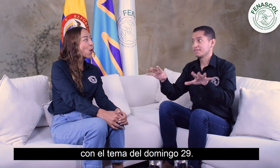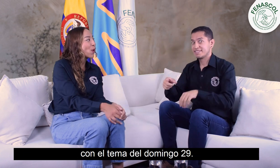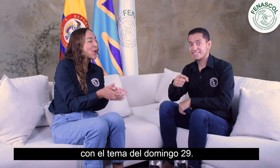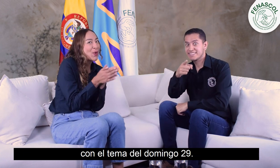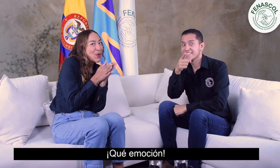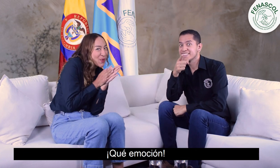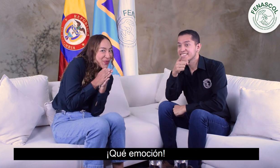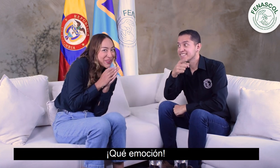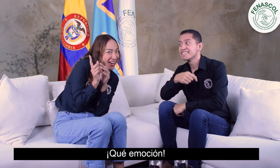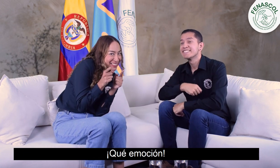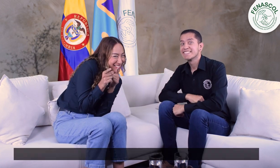29. ¡Qué emoción! ¡Gracias!